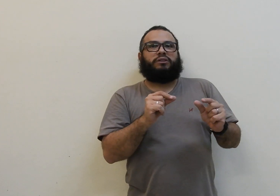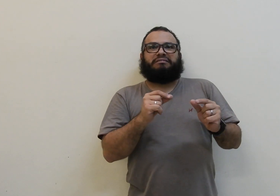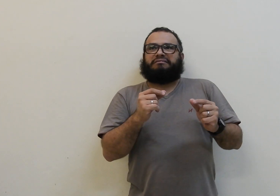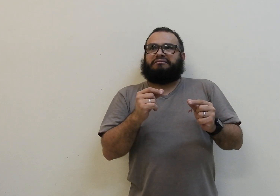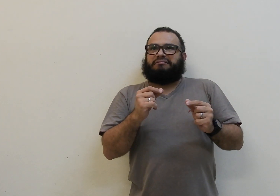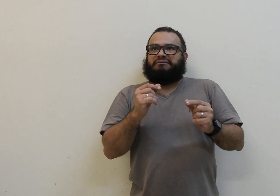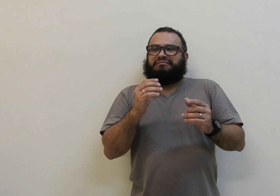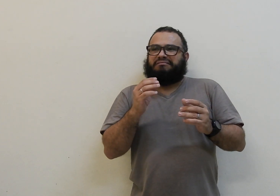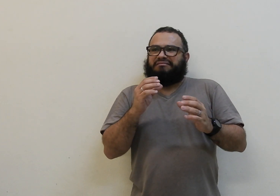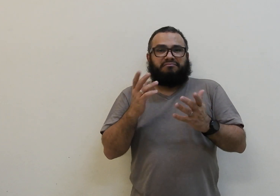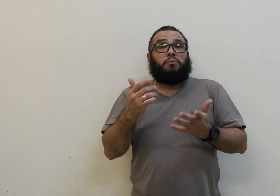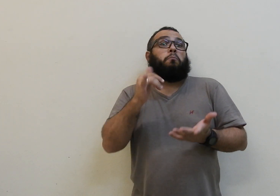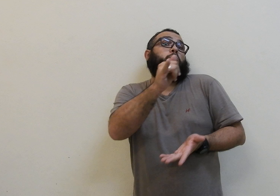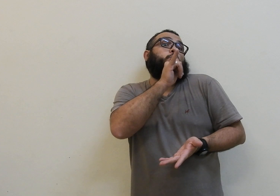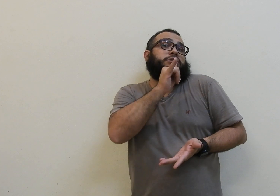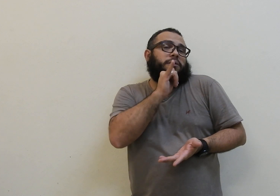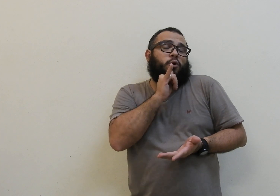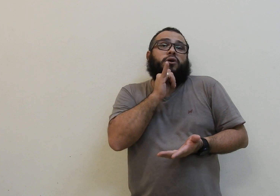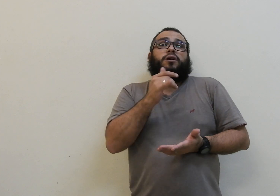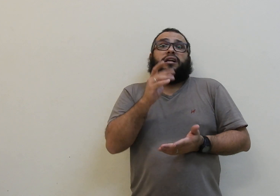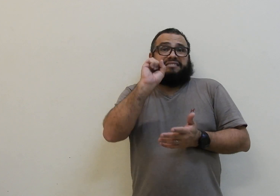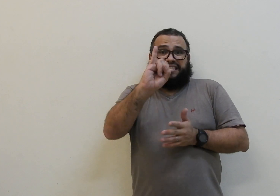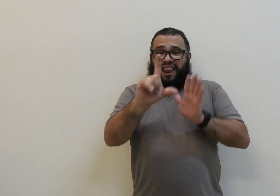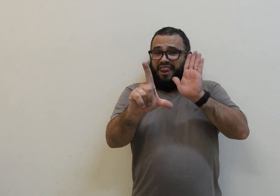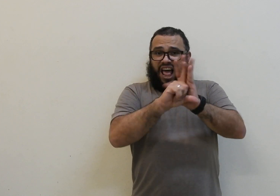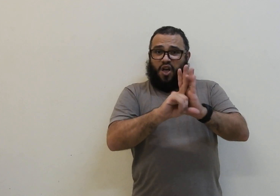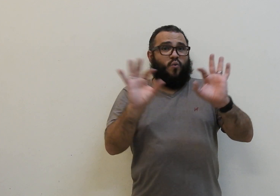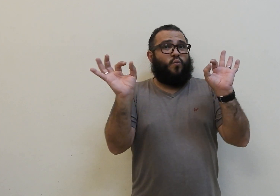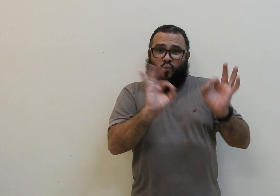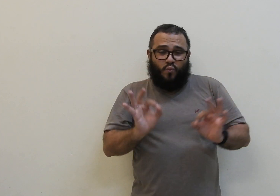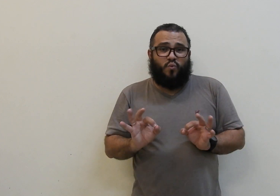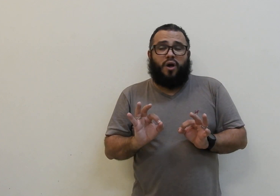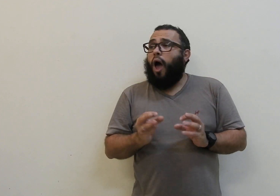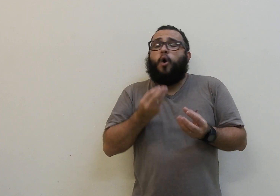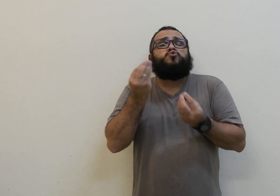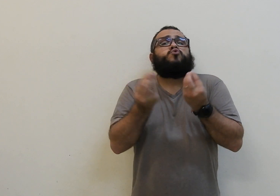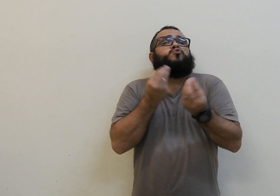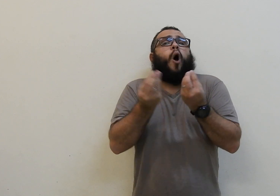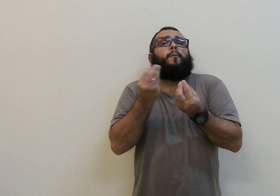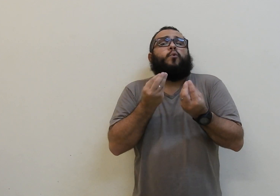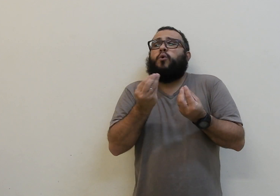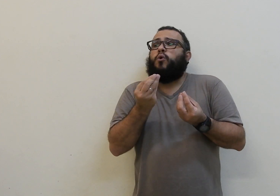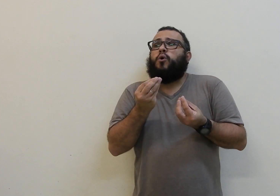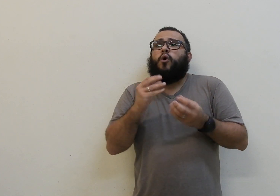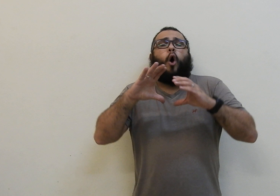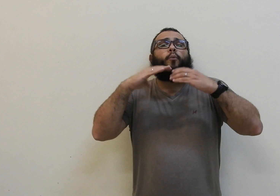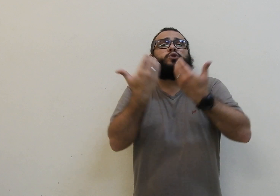o preconceito diminuiu. Eu posso dar, por exemplo, uma situação.